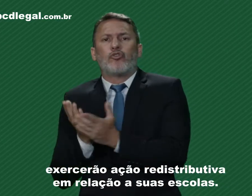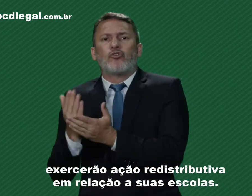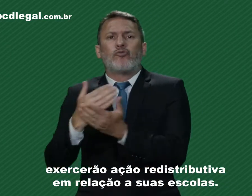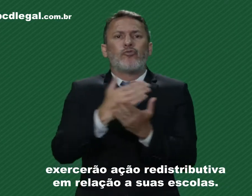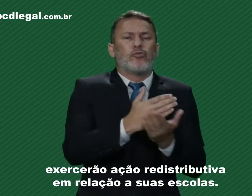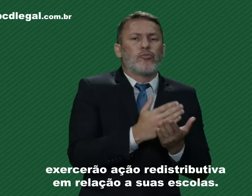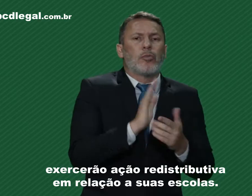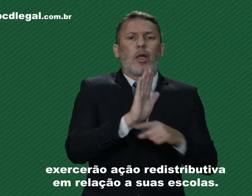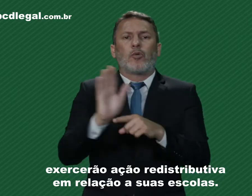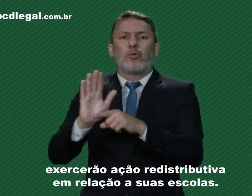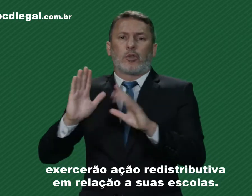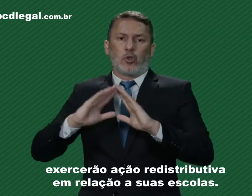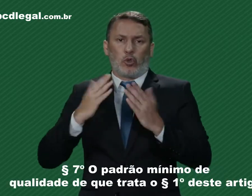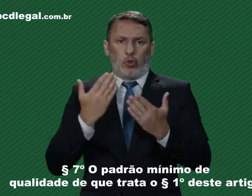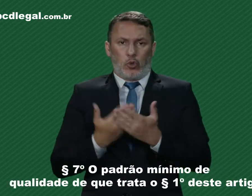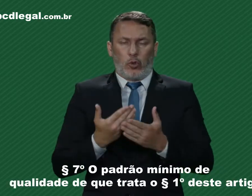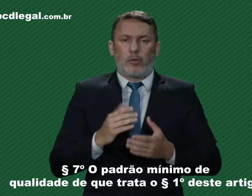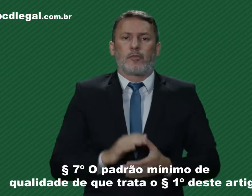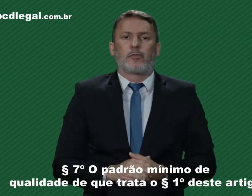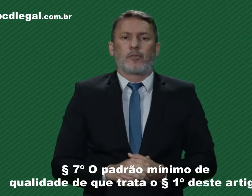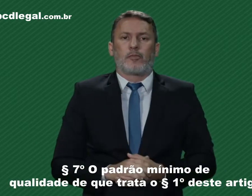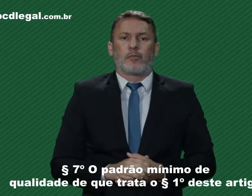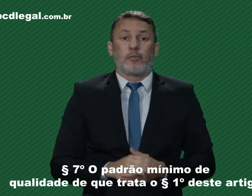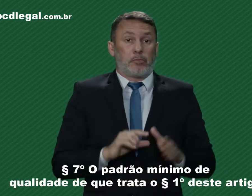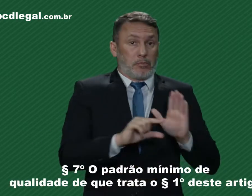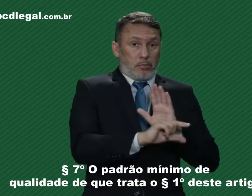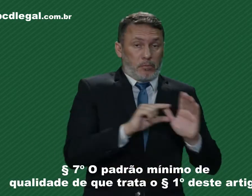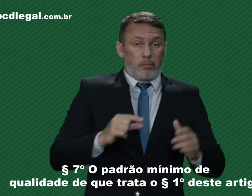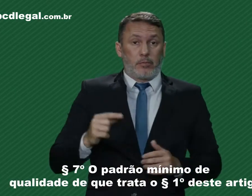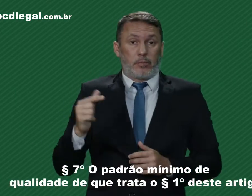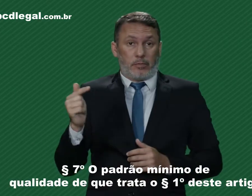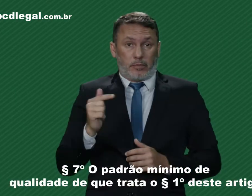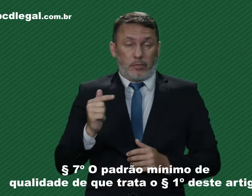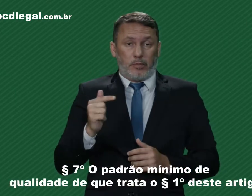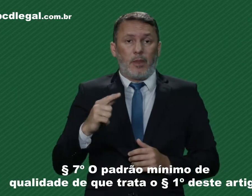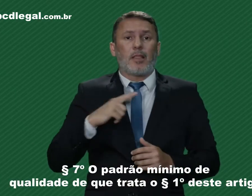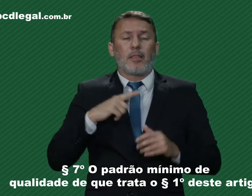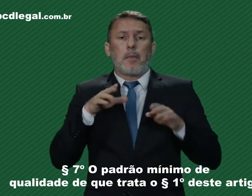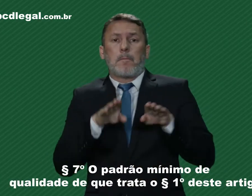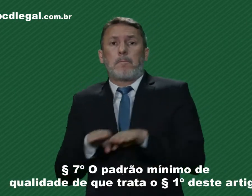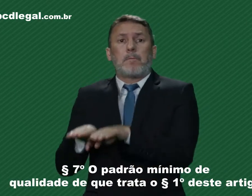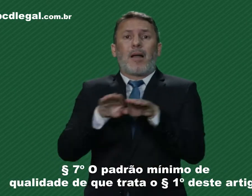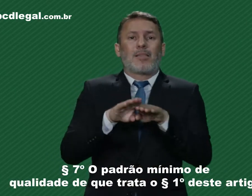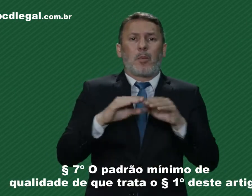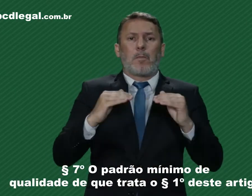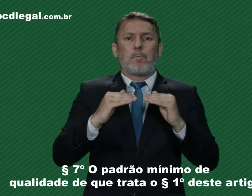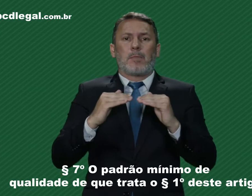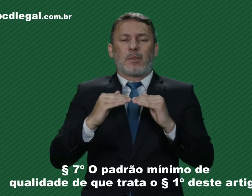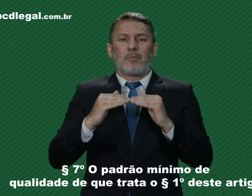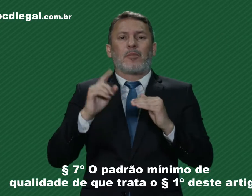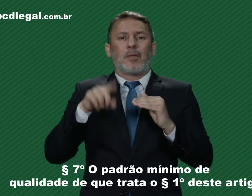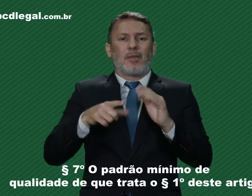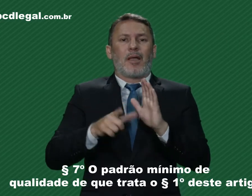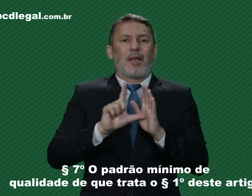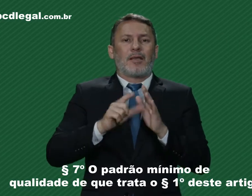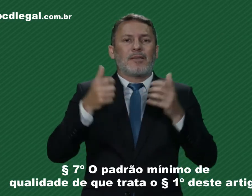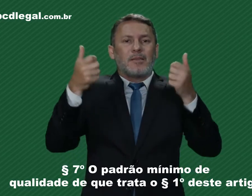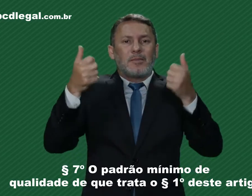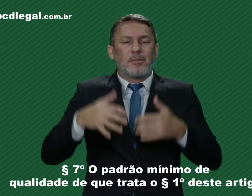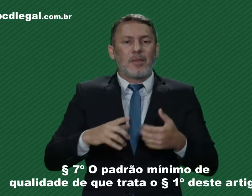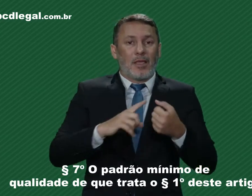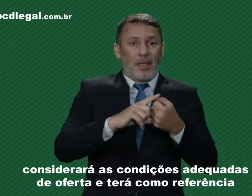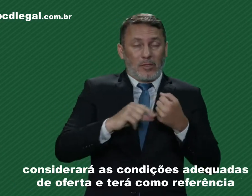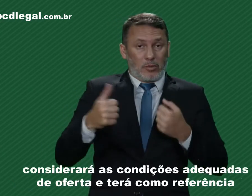em relação às suas escolas. Parágrafo 7º. O padrão mínimo de qualidade de que trata o parágrafo 1º